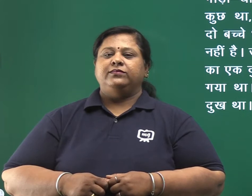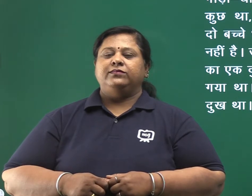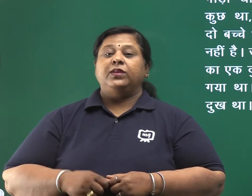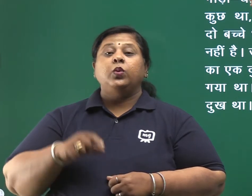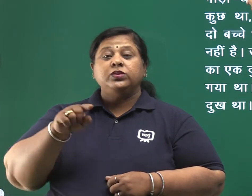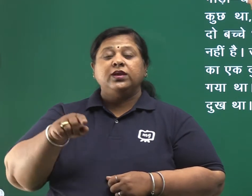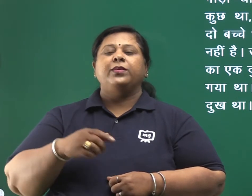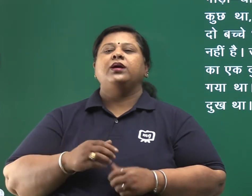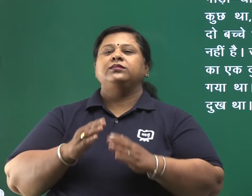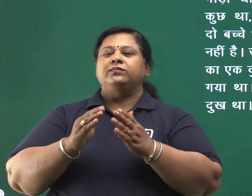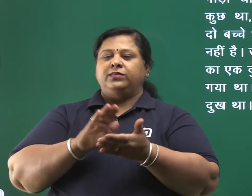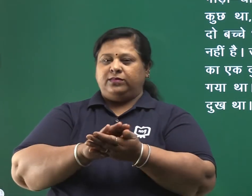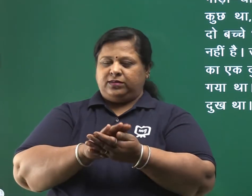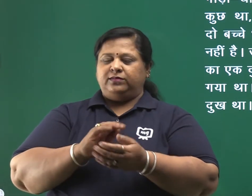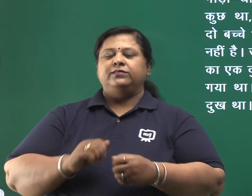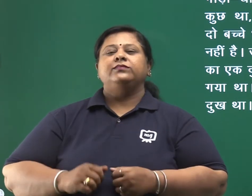उसके पास